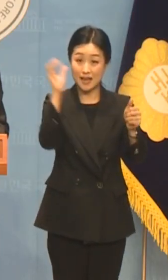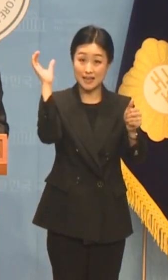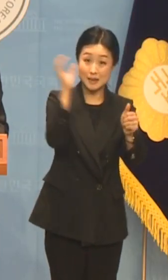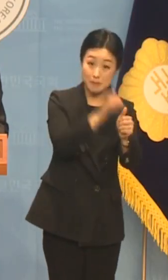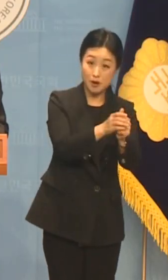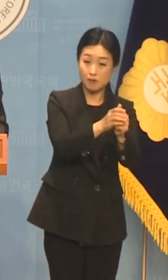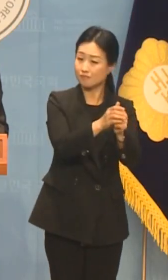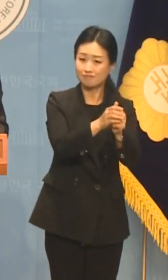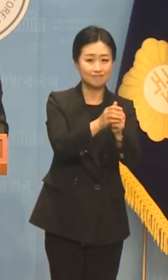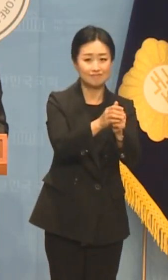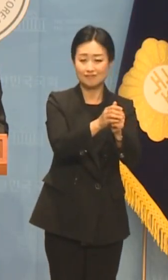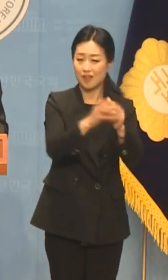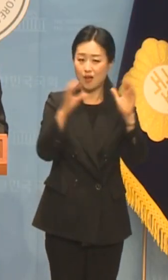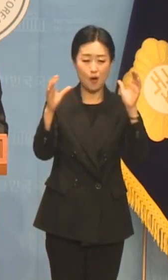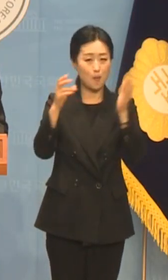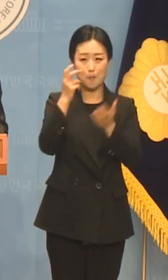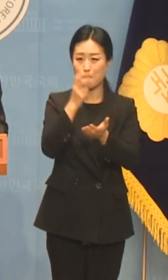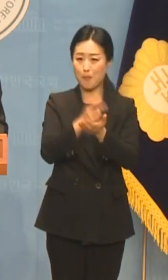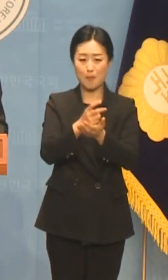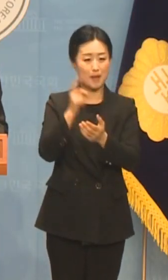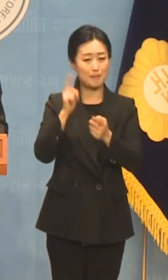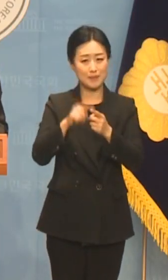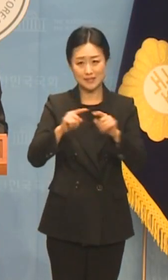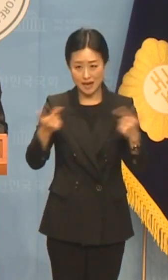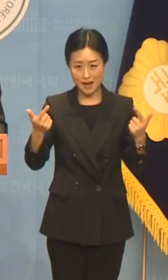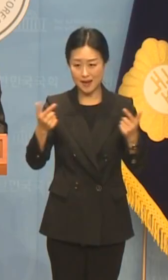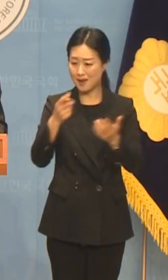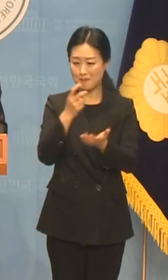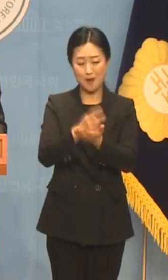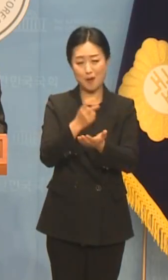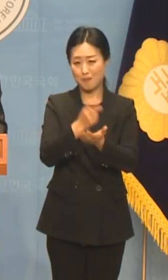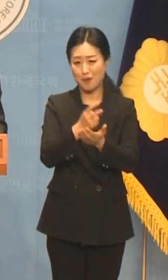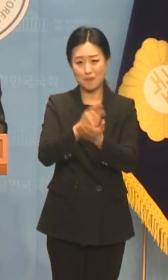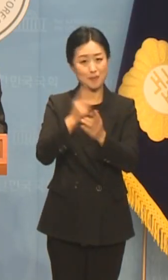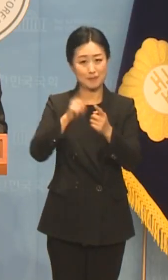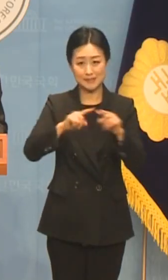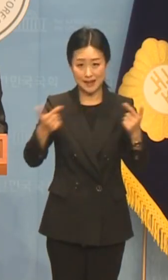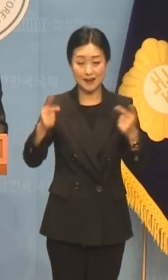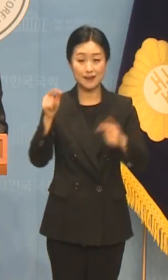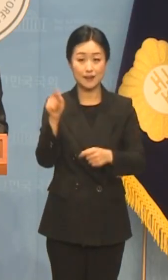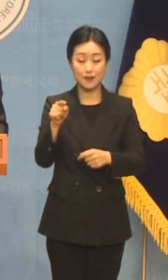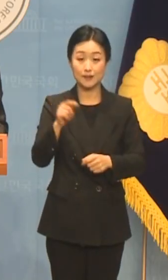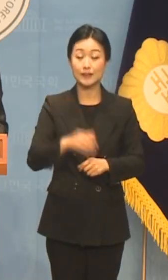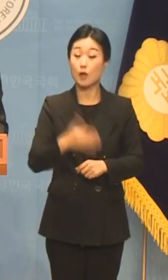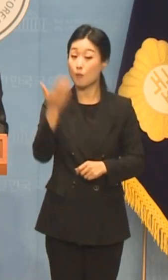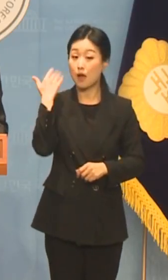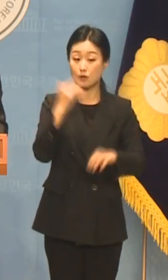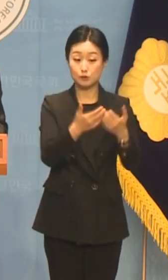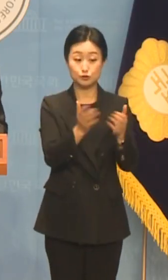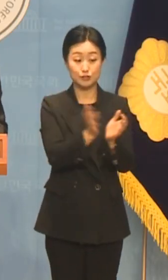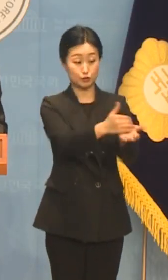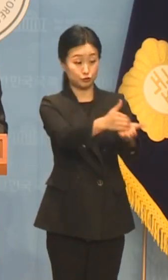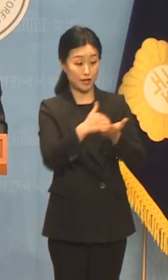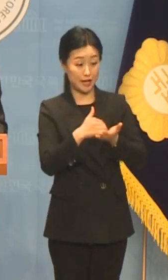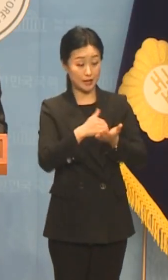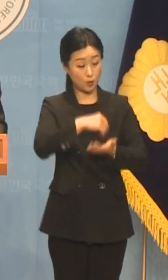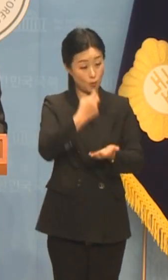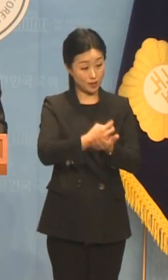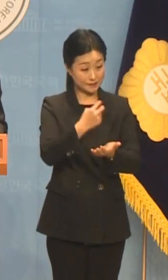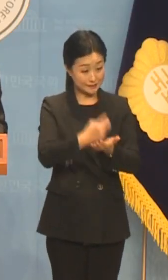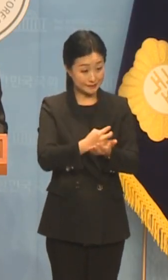법리적이나 헌법적 정당성의 논란이 큽니다. 과거 민주당이 주장했던